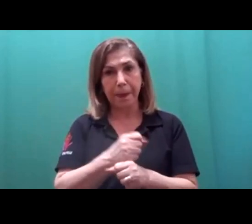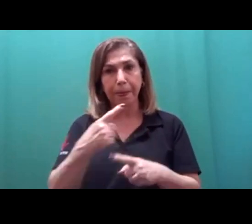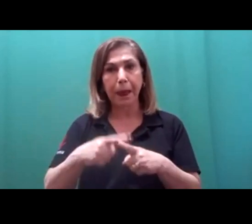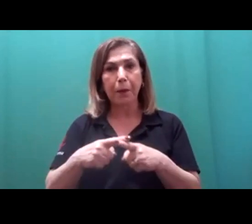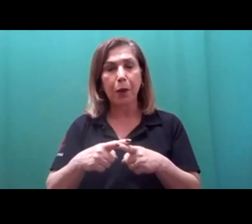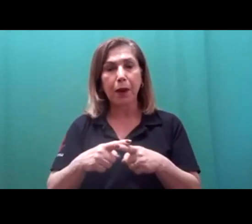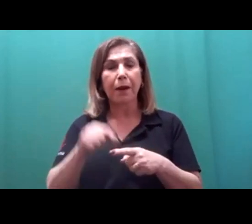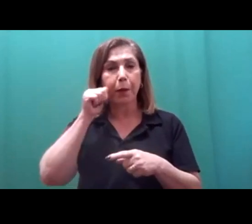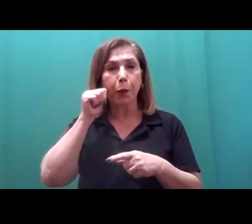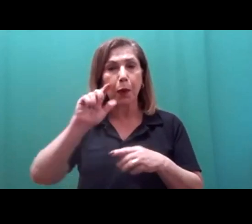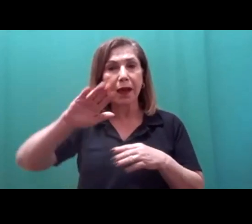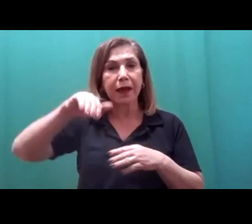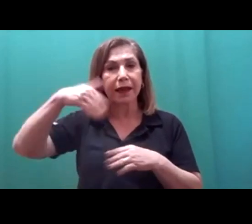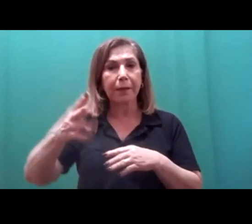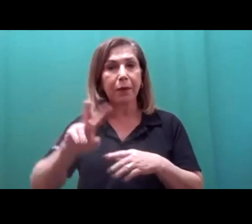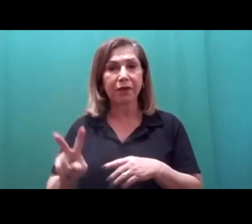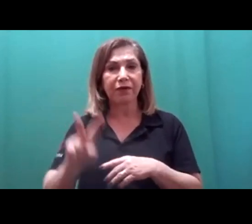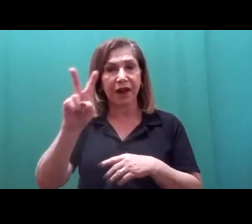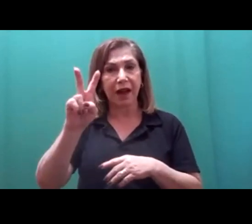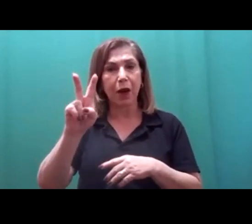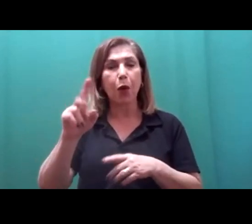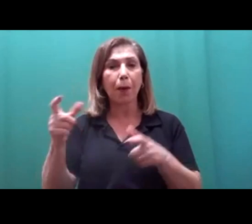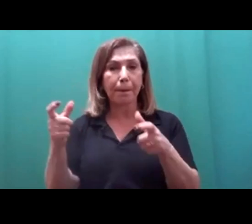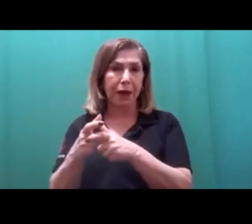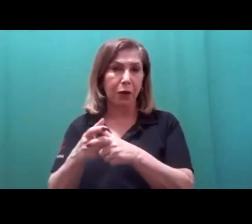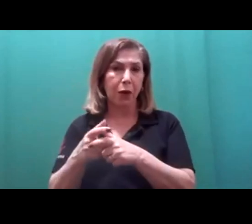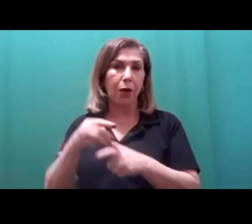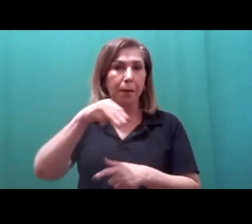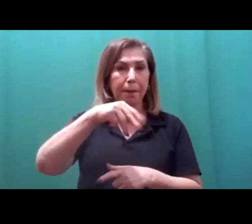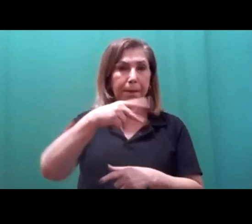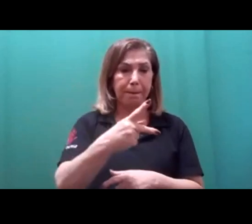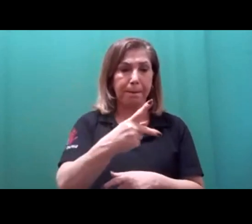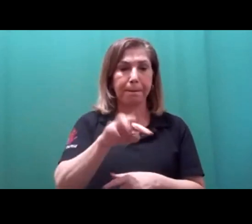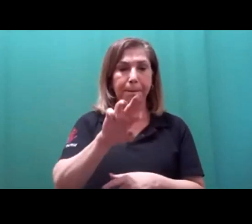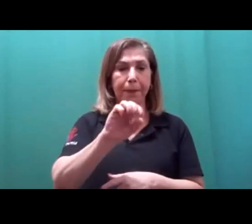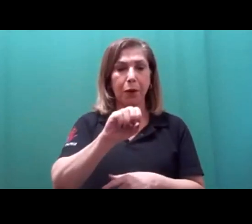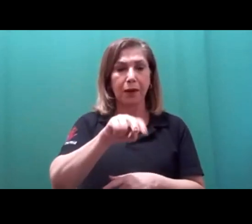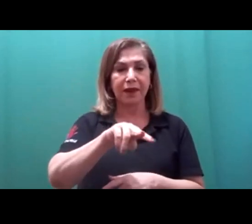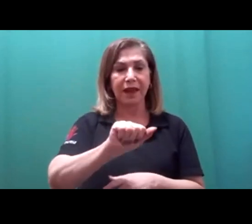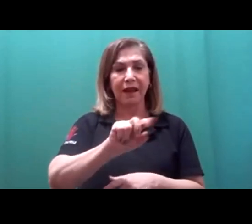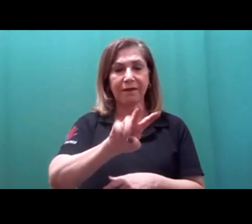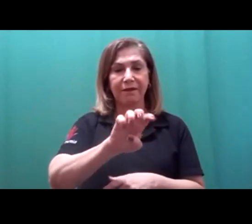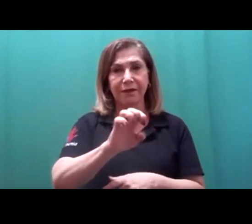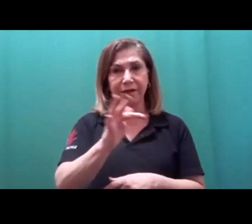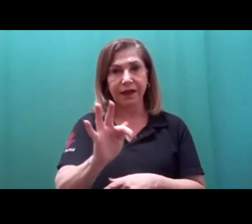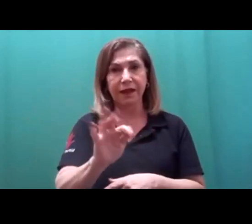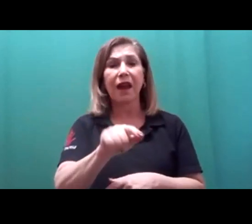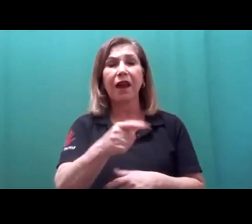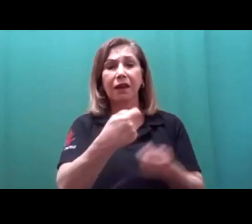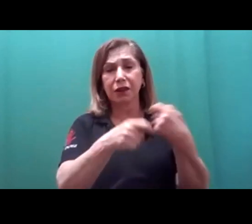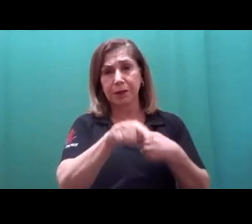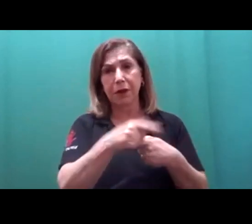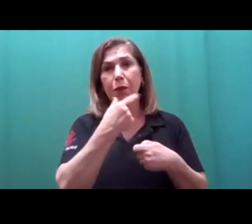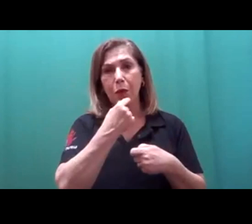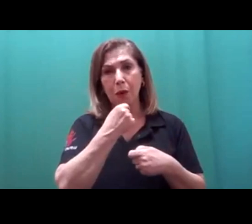depois, mas ele nasce com um valor muito menor do que o Pronaf voltado para a família, que, na verdade, quem gerenciava era o homem. Muitas mulheres não